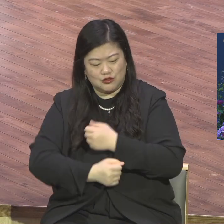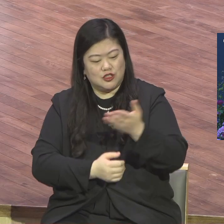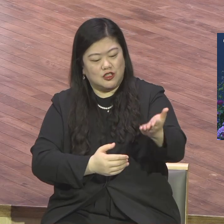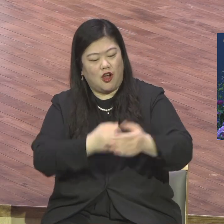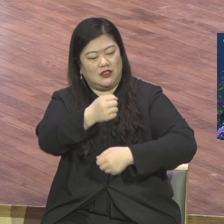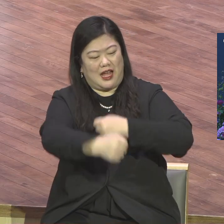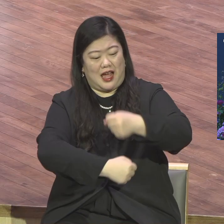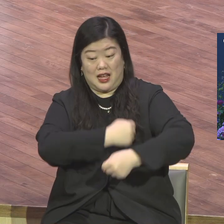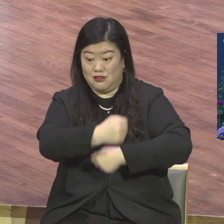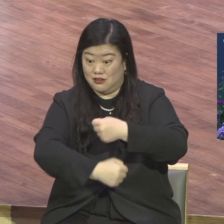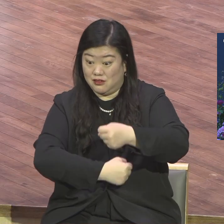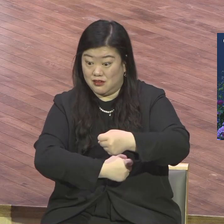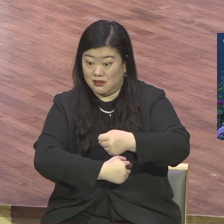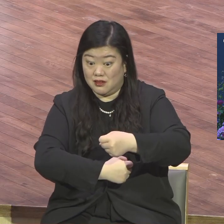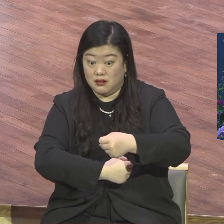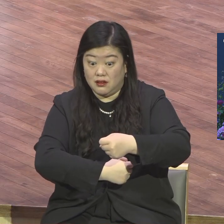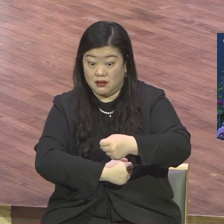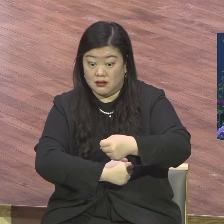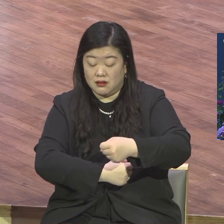제가 지난주일 날